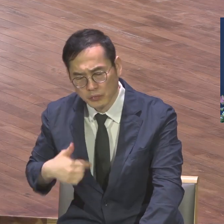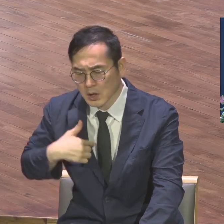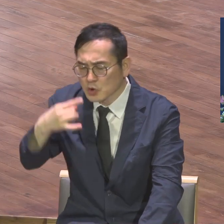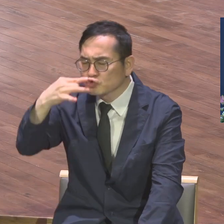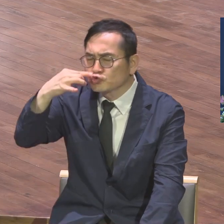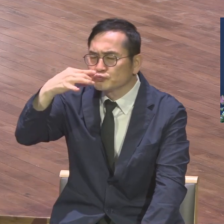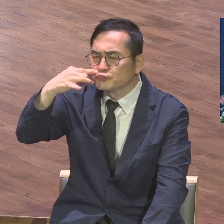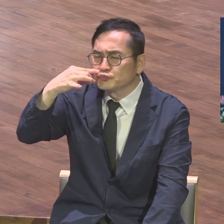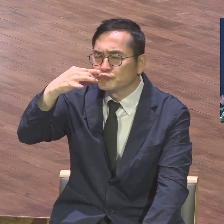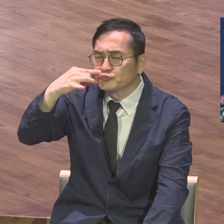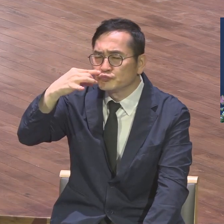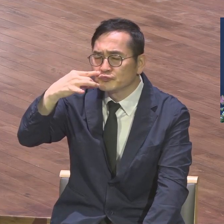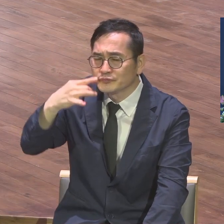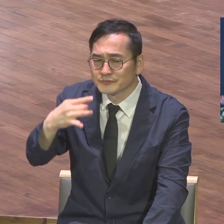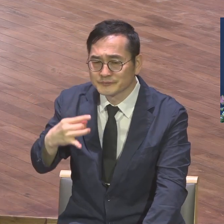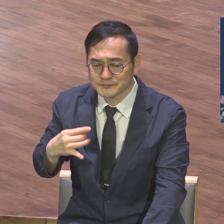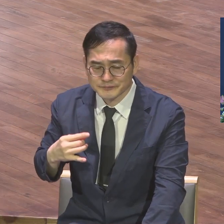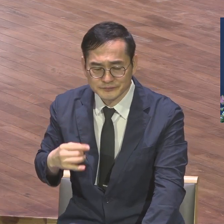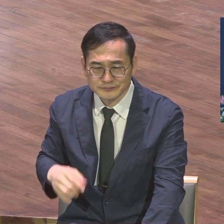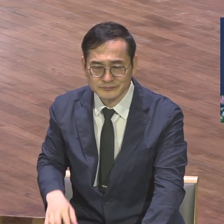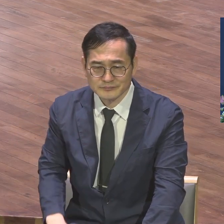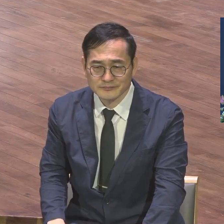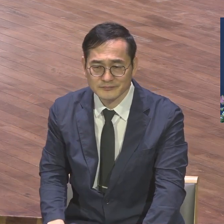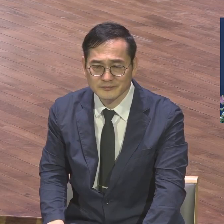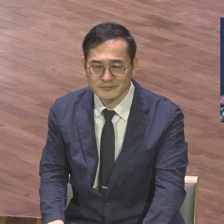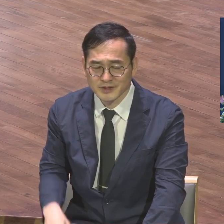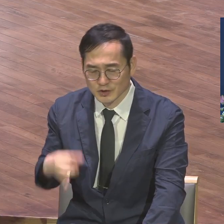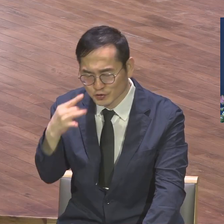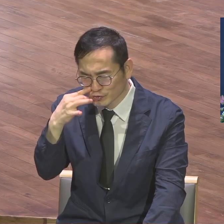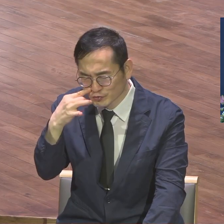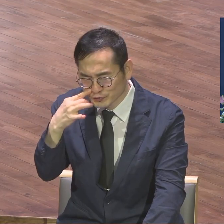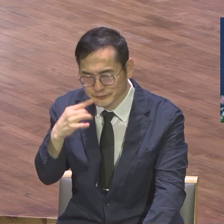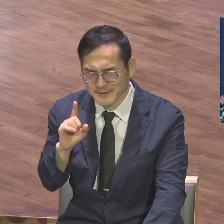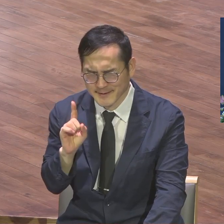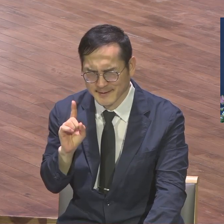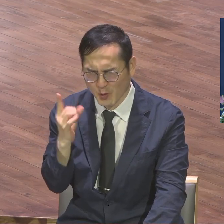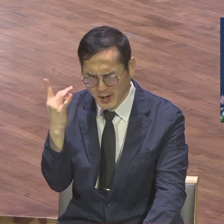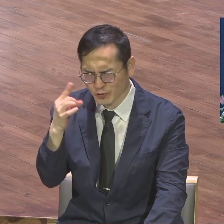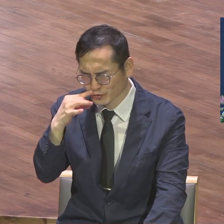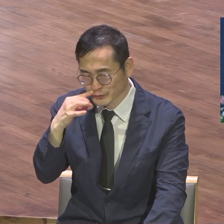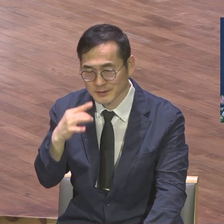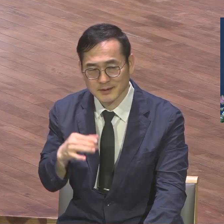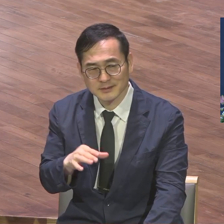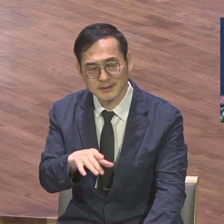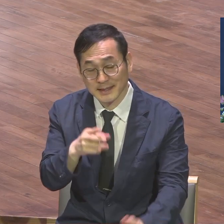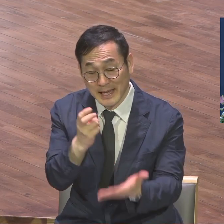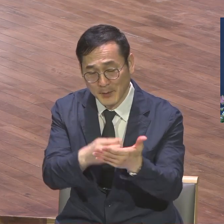서기관이 질문한 것이 뭐냐? 모든 계명 중에서 첫째가 뭡니까?